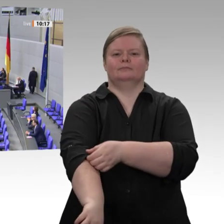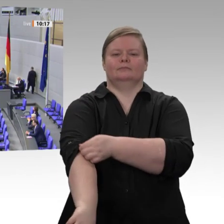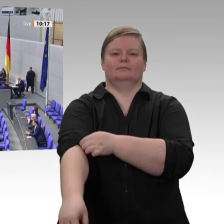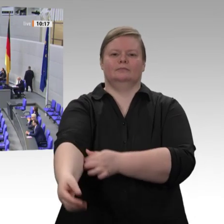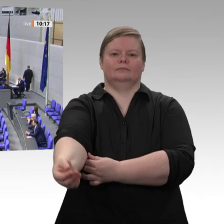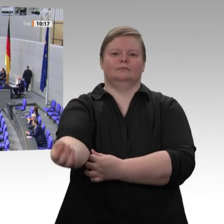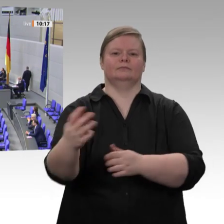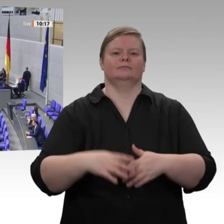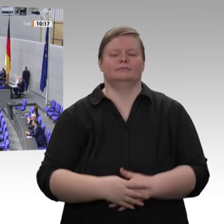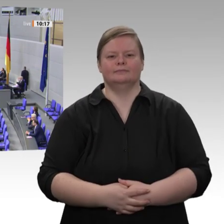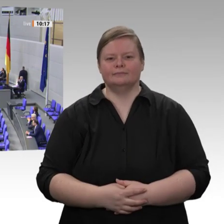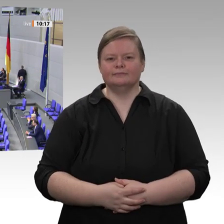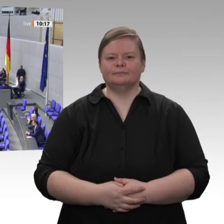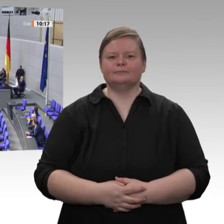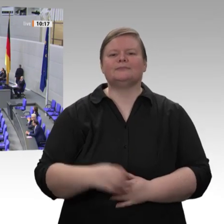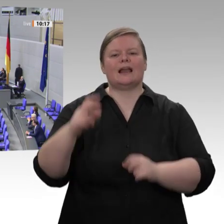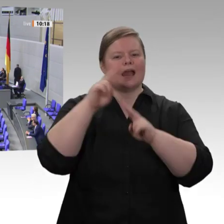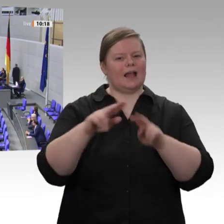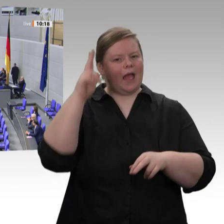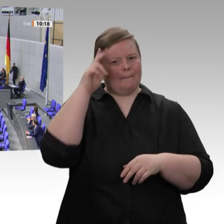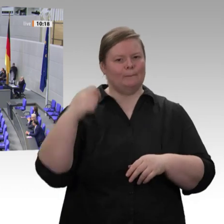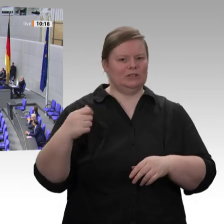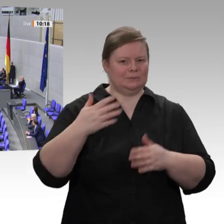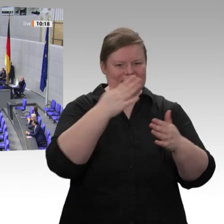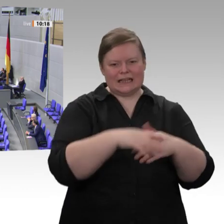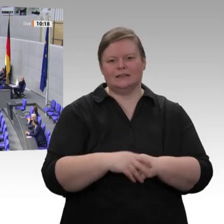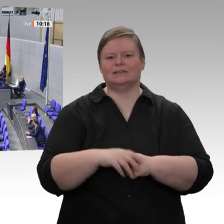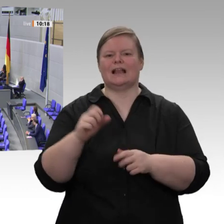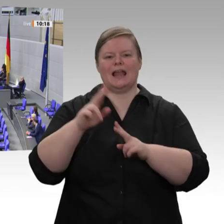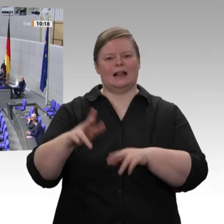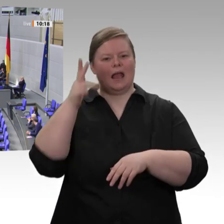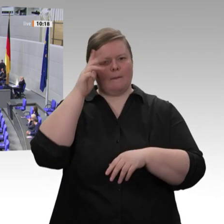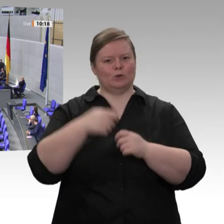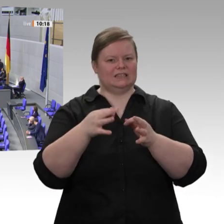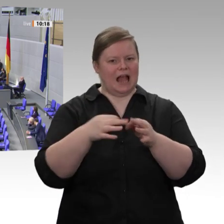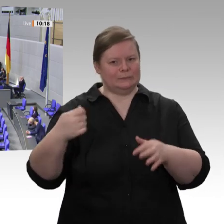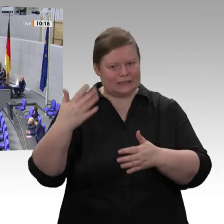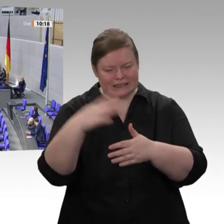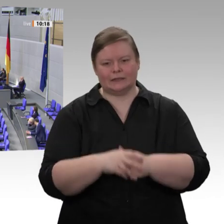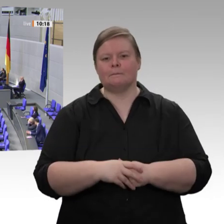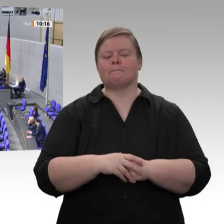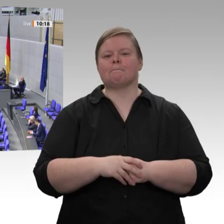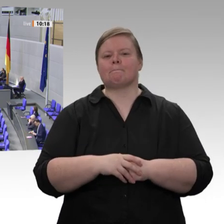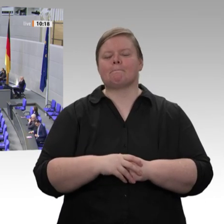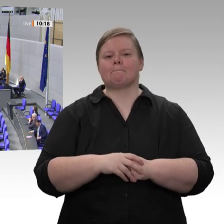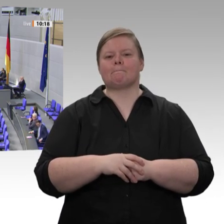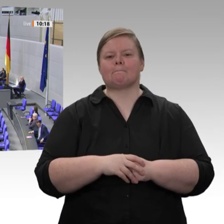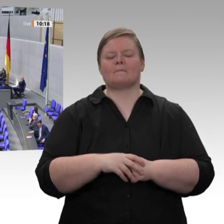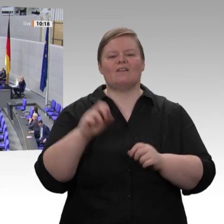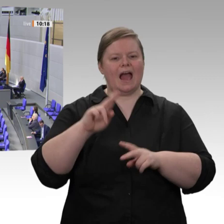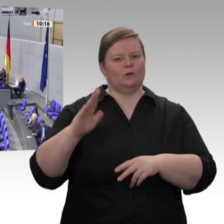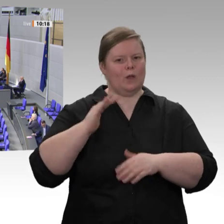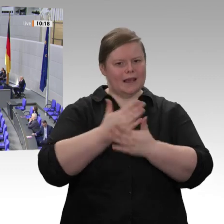trauern wir in Deutschland um Opfer, die deshalb ihr Leben lassen mussten, weil